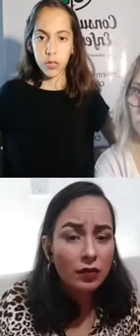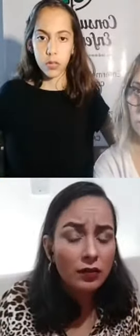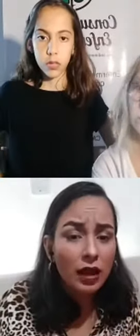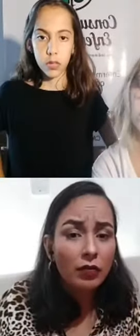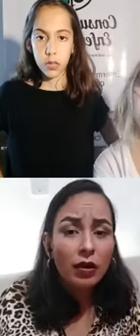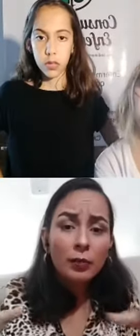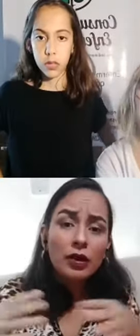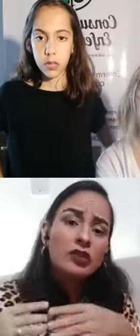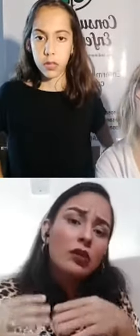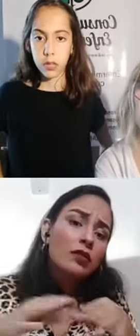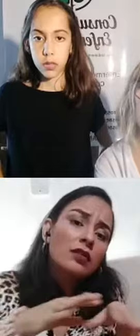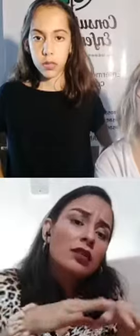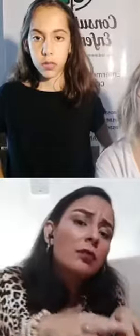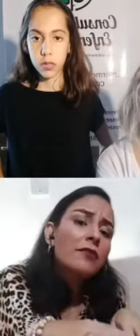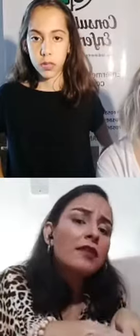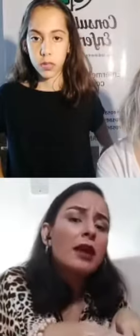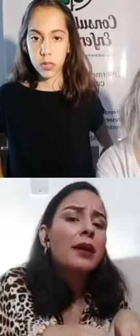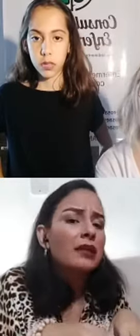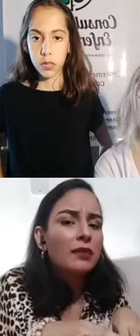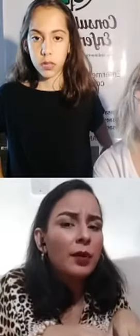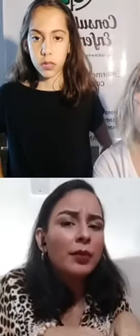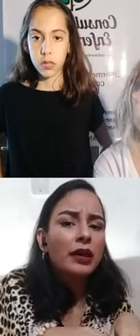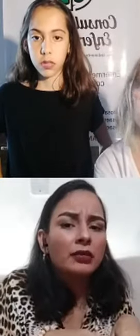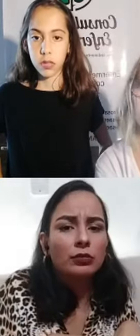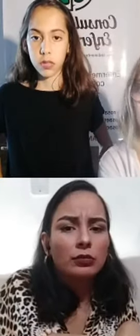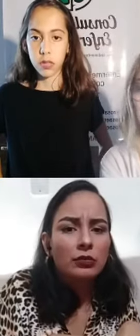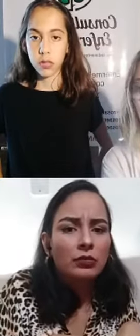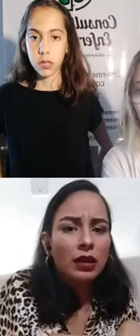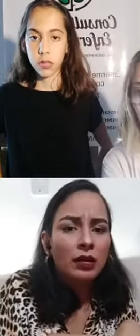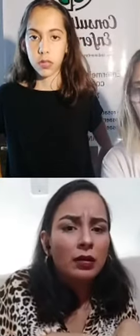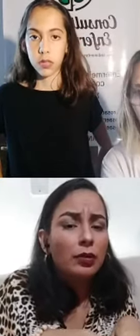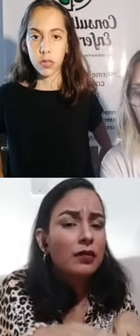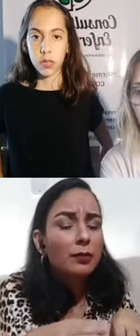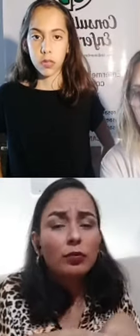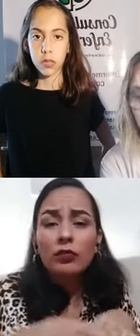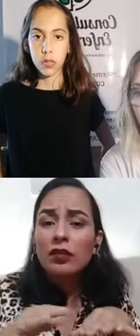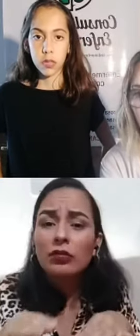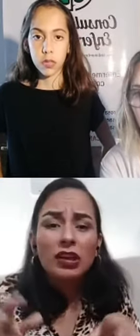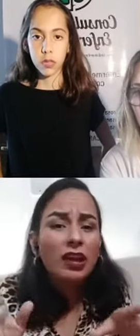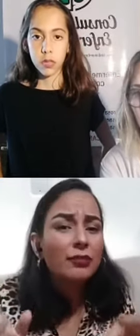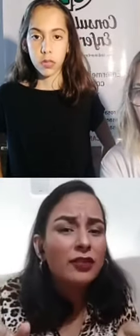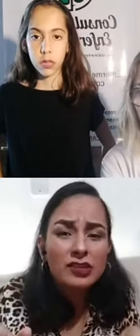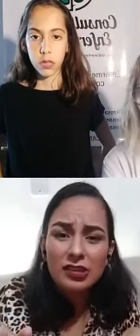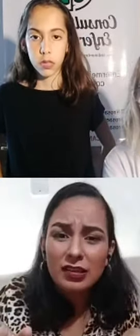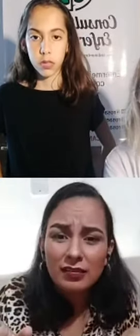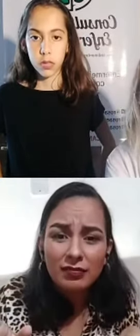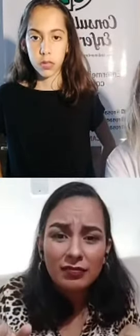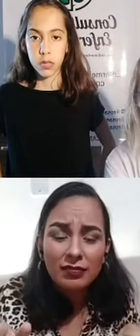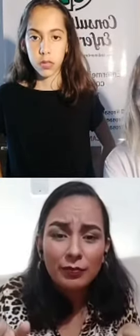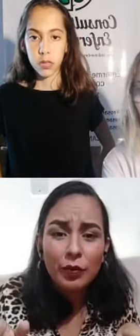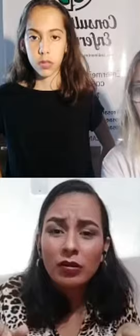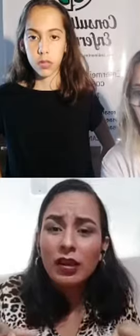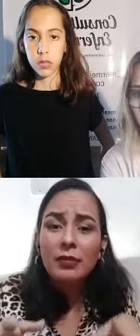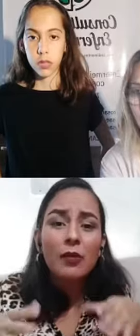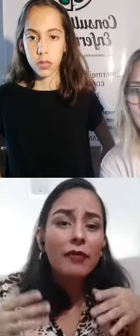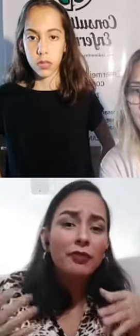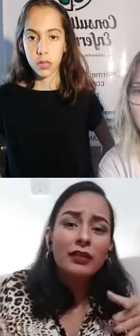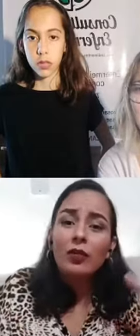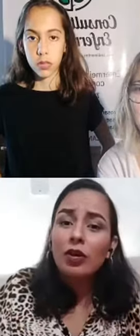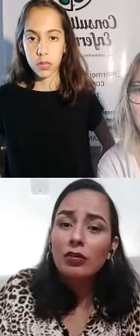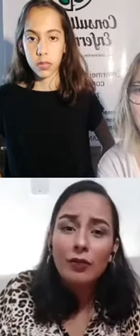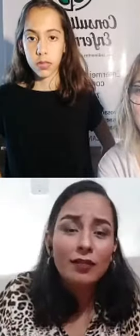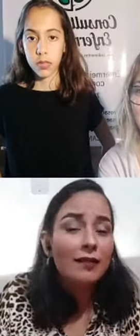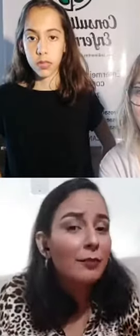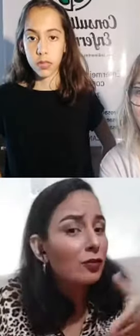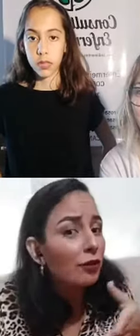rede social, porque tinha coisas que não me fazia bem nesse momento, né? Sim. Por exemplo, eu não sigo ninguém fitness, porque me dá uma aflição